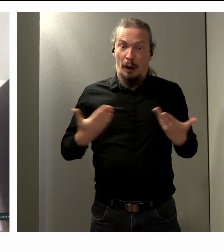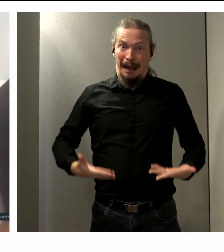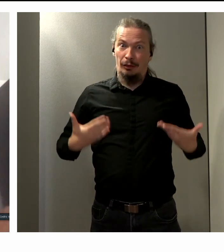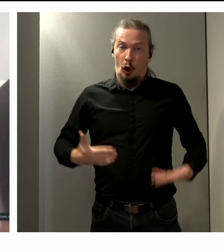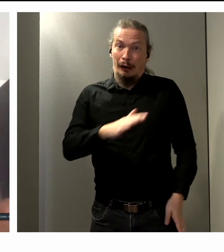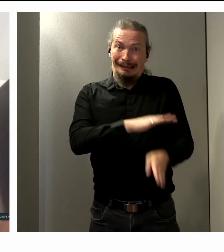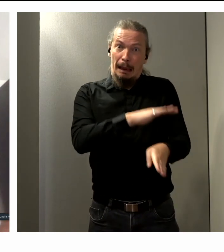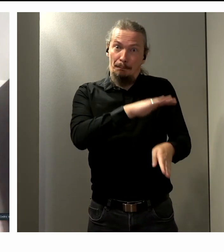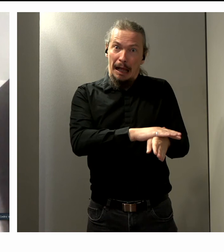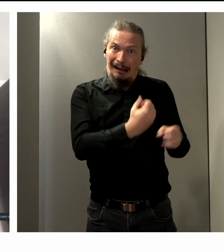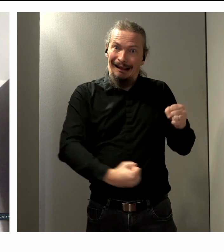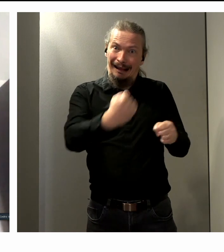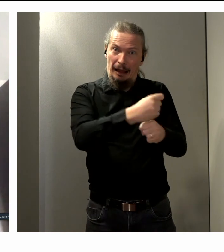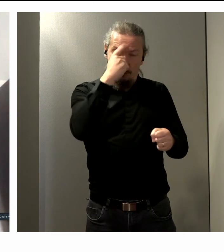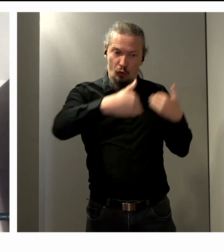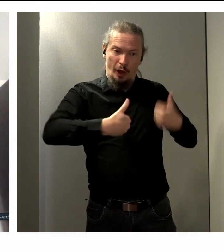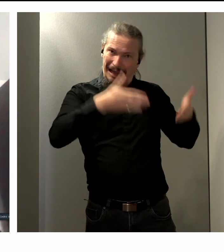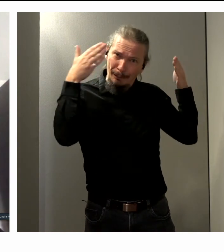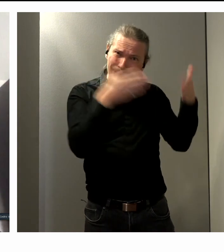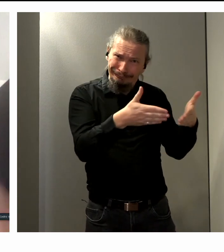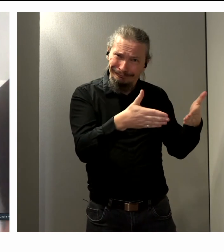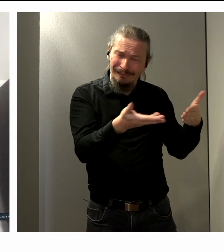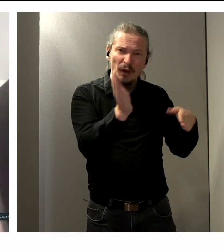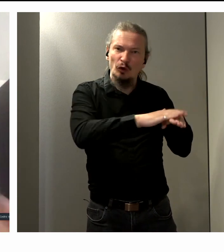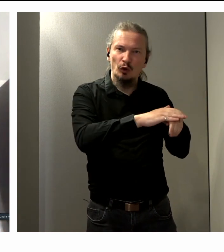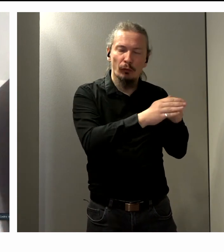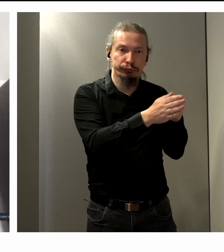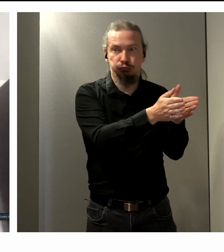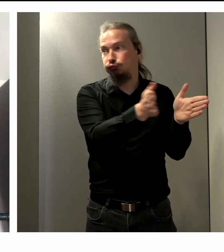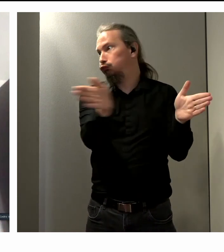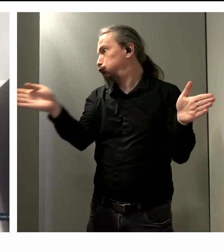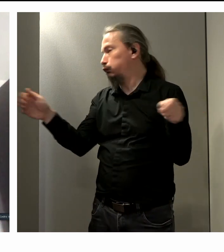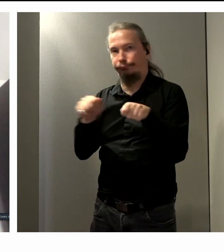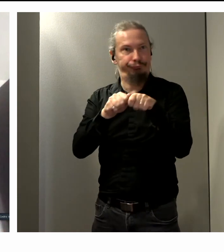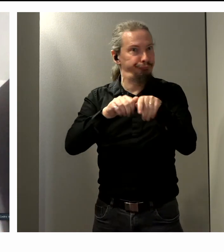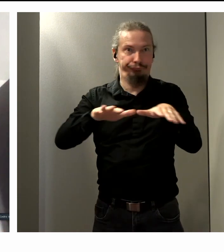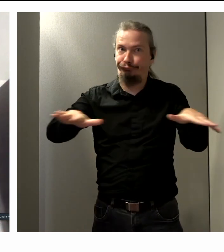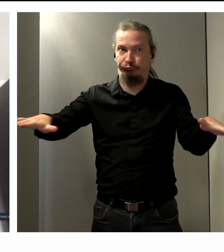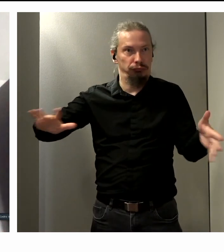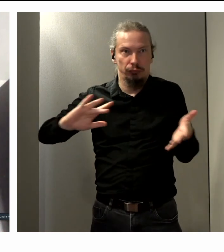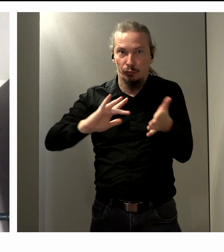été développées pour aider le handicap, qui se sont retrouvées à irriguer